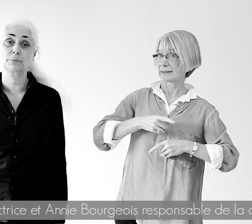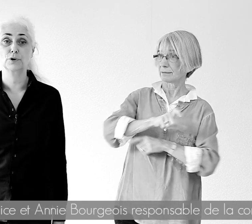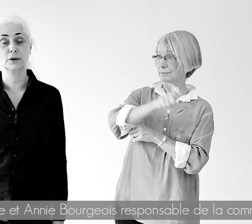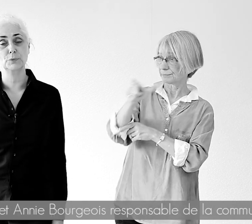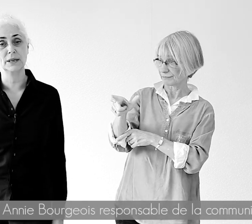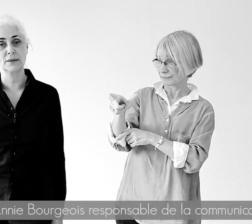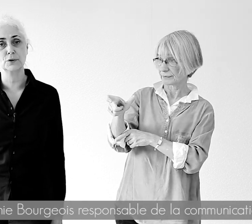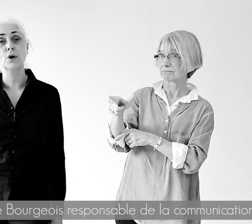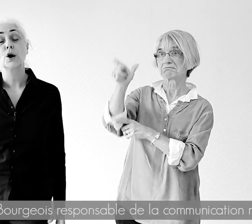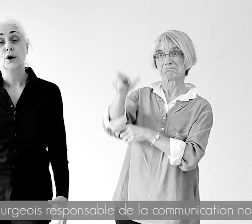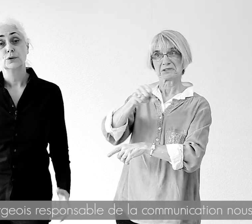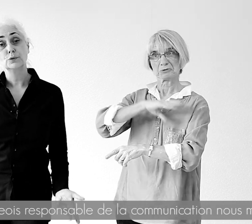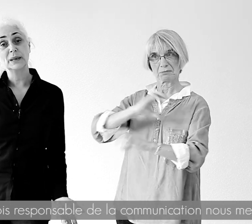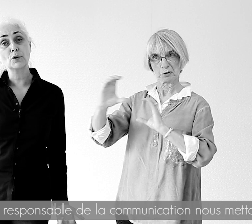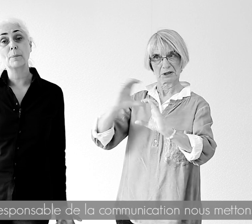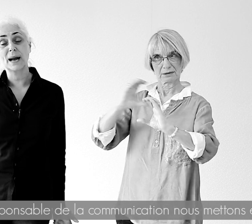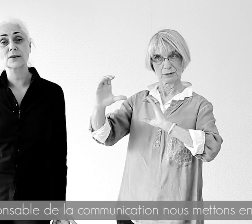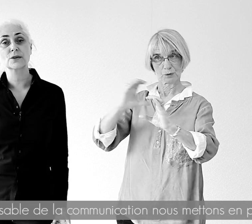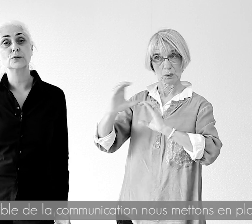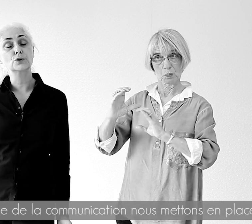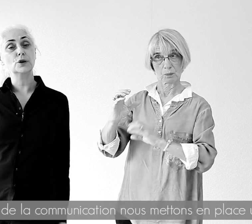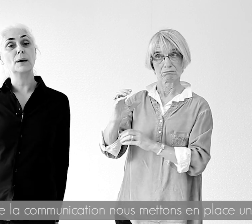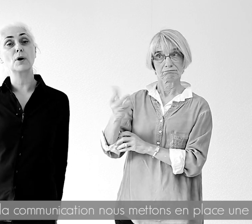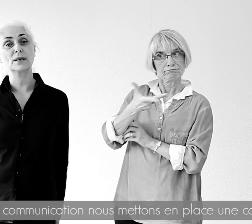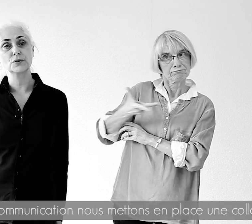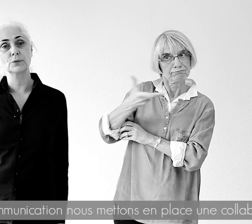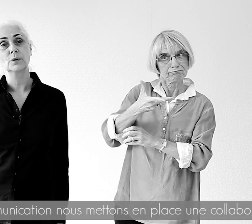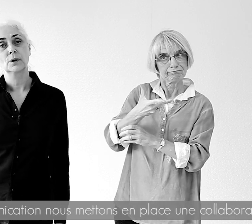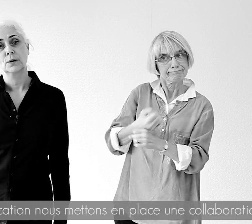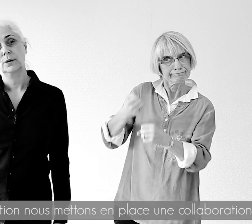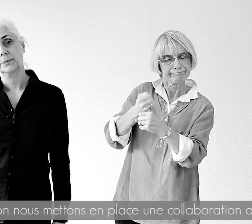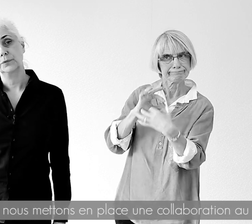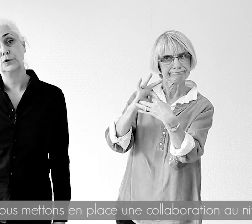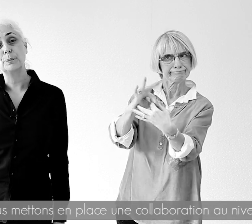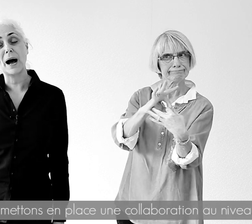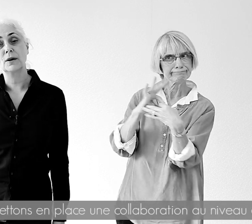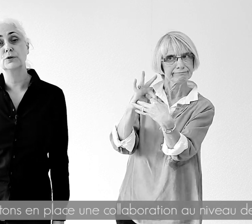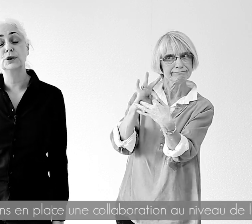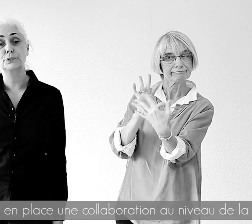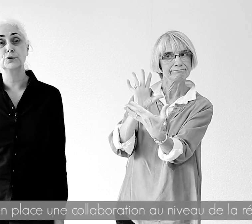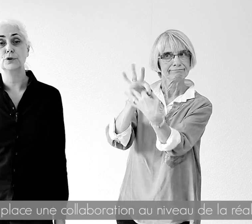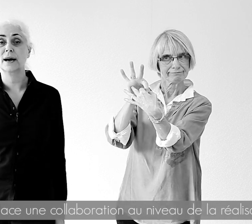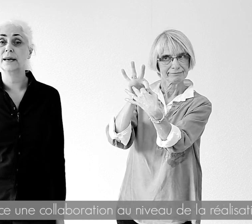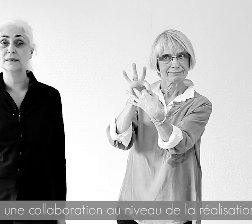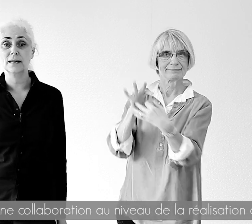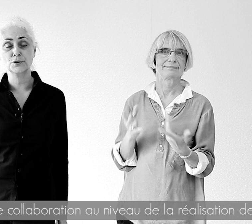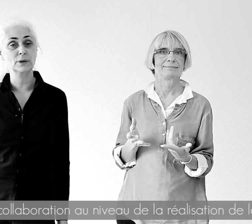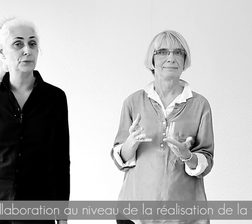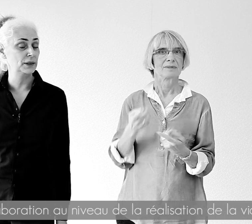responsable de la communication, nous mettons en place une collaboration. D'une part au niveau de la réalisation de la